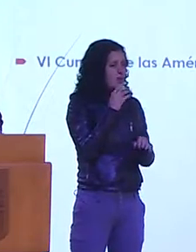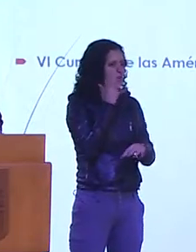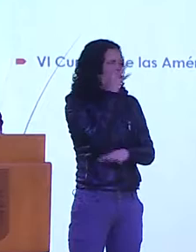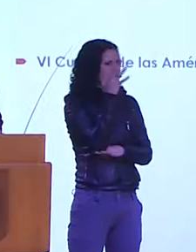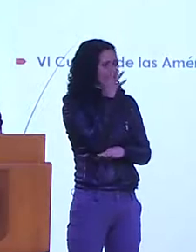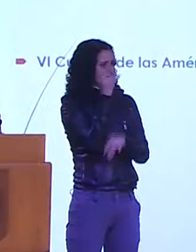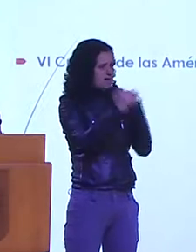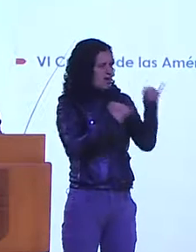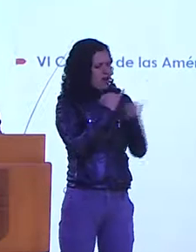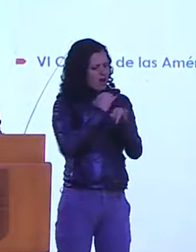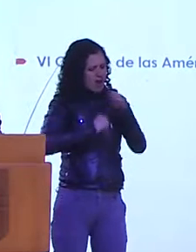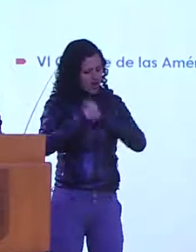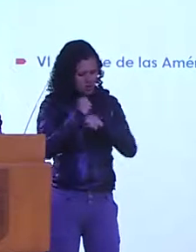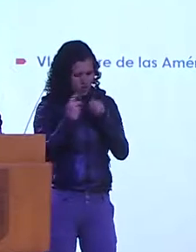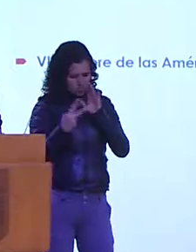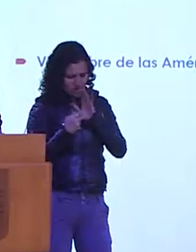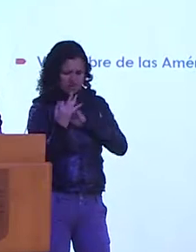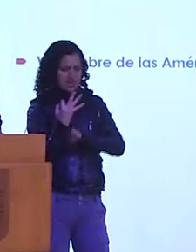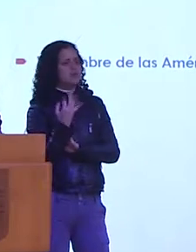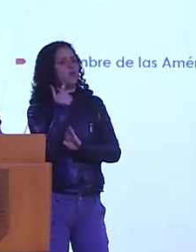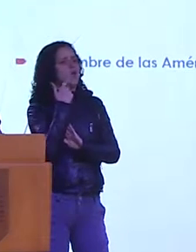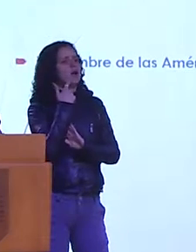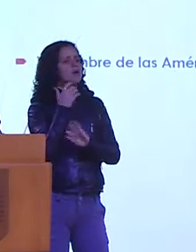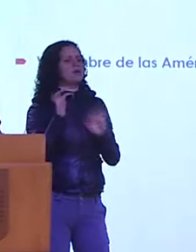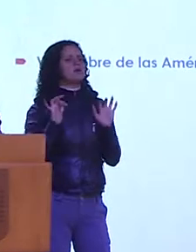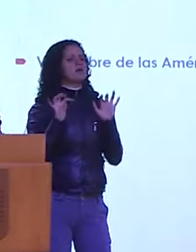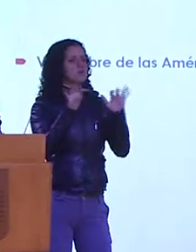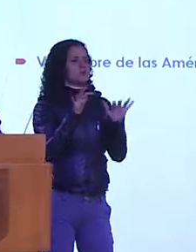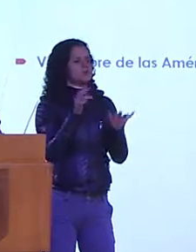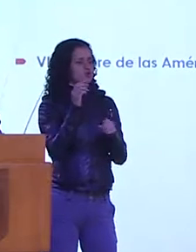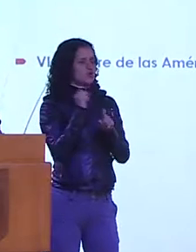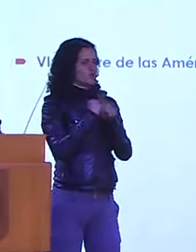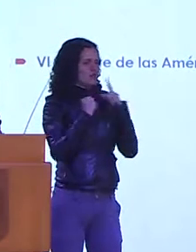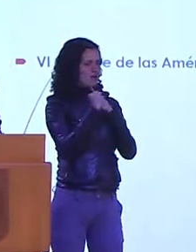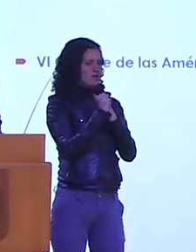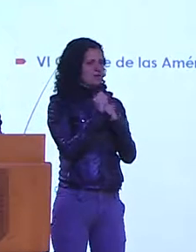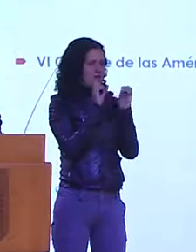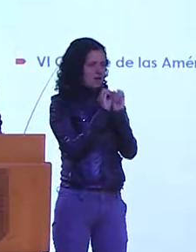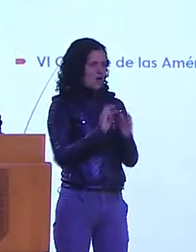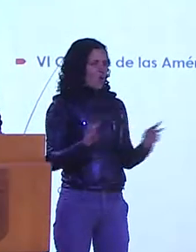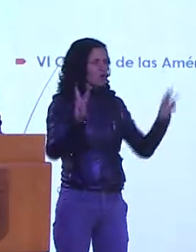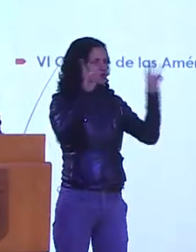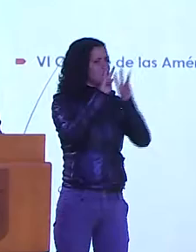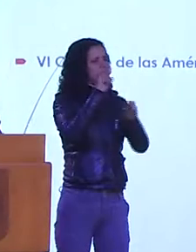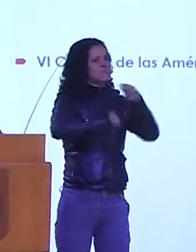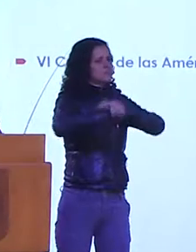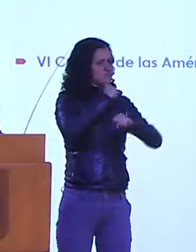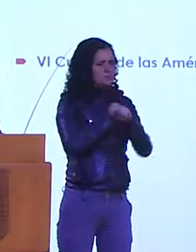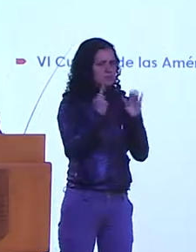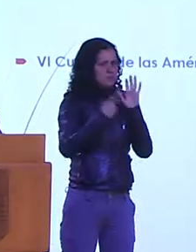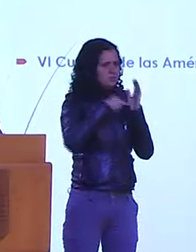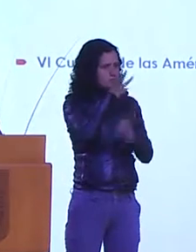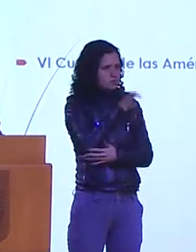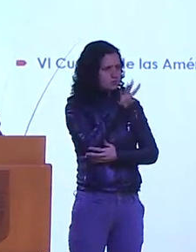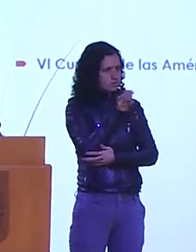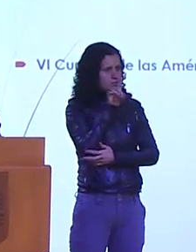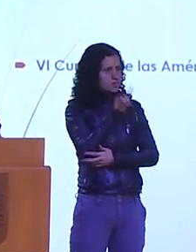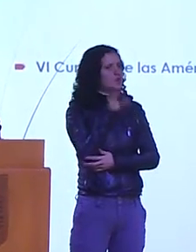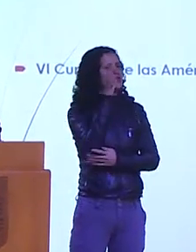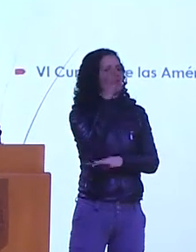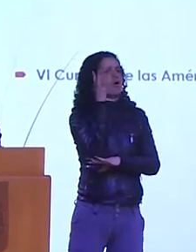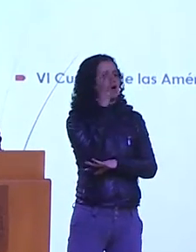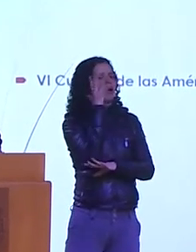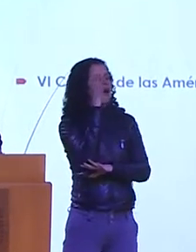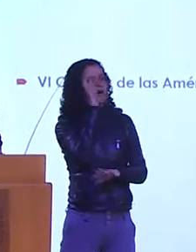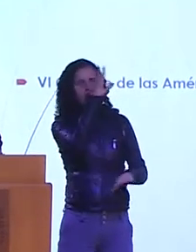en el 2003, son la Cumbre Social de las Naciones Unidas, celebrada en 1996, la Conferencia contra